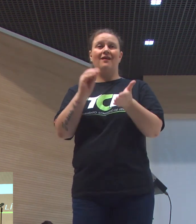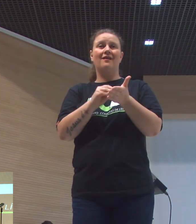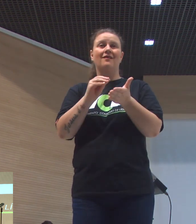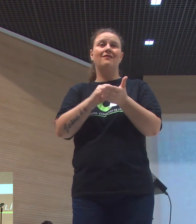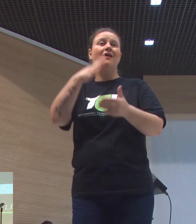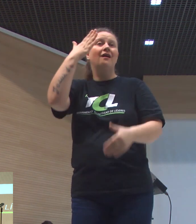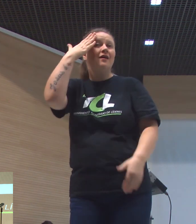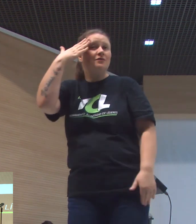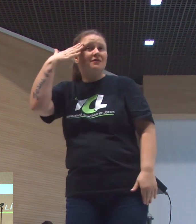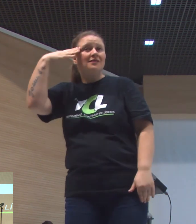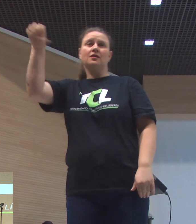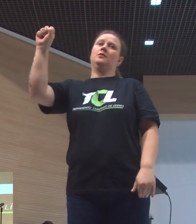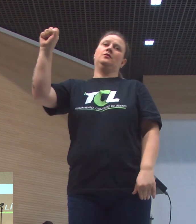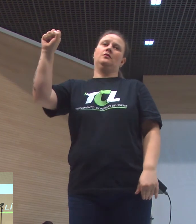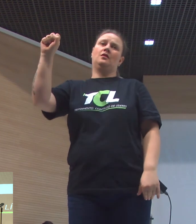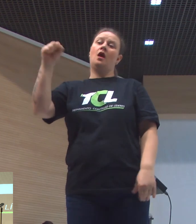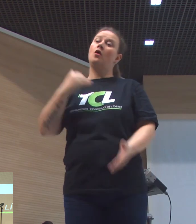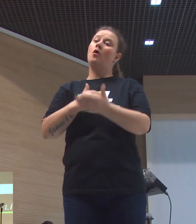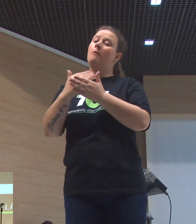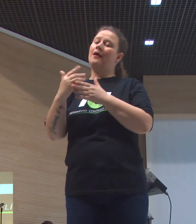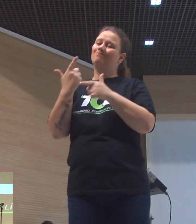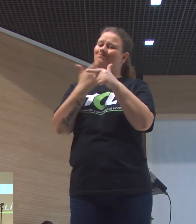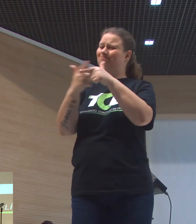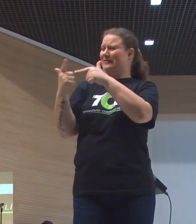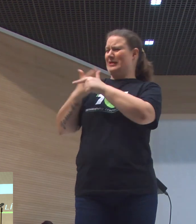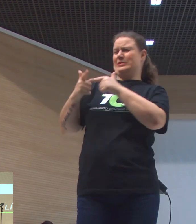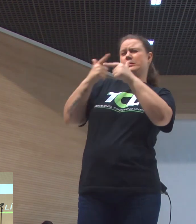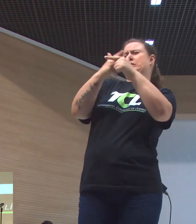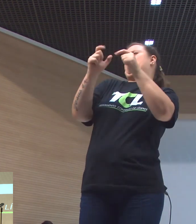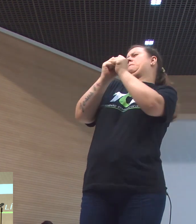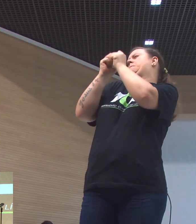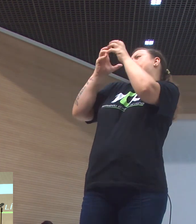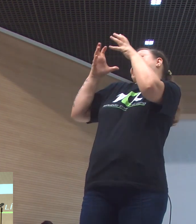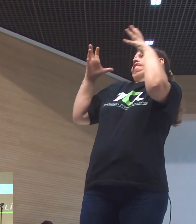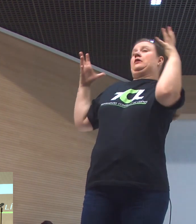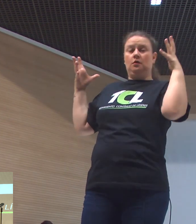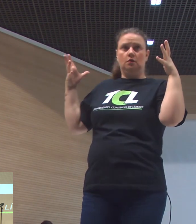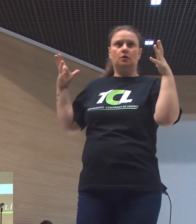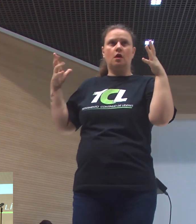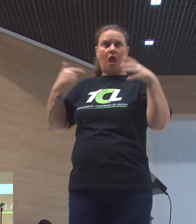imprudentes, arrumam muitos problemas. E daí eles dizem, não, estou sofrendo porque eu quis ser justo.